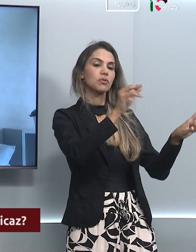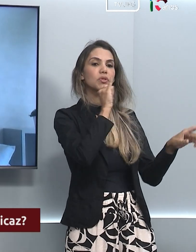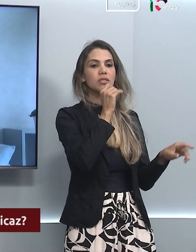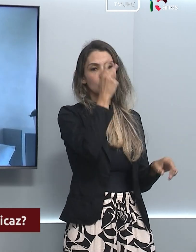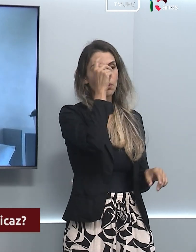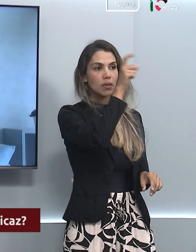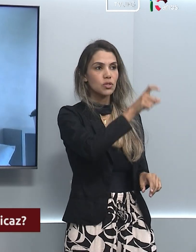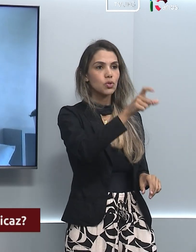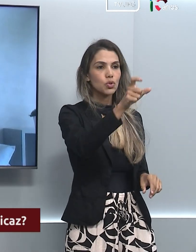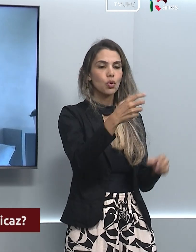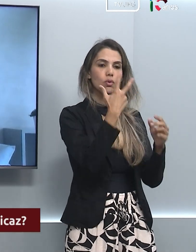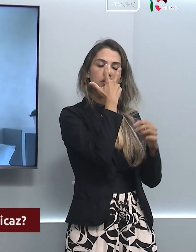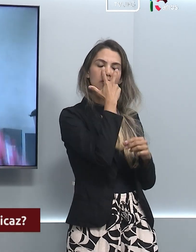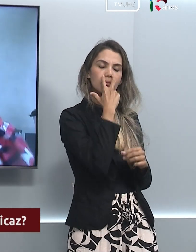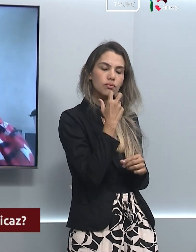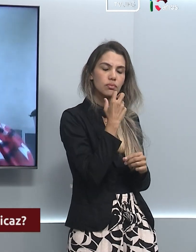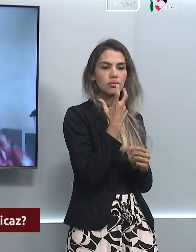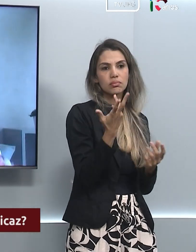visual,